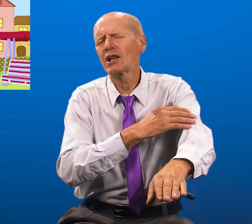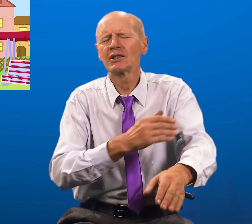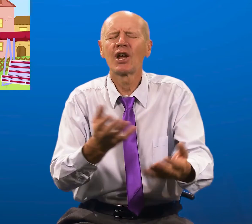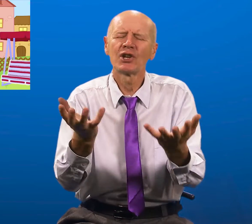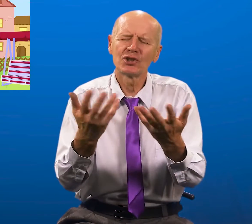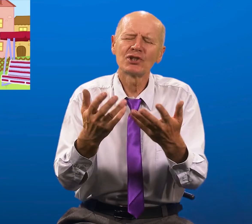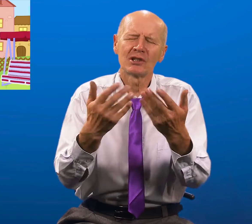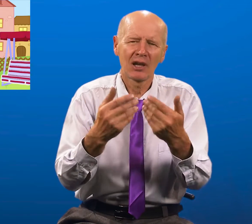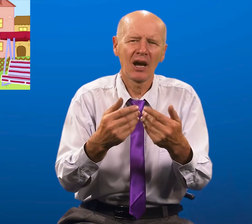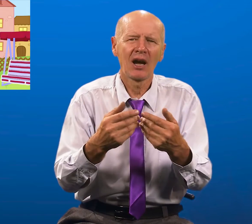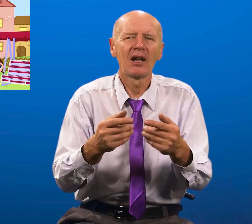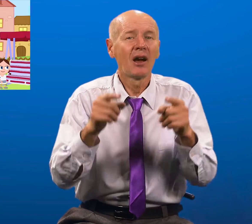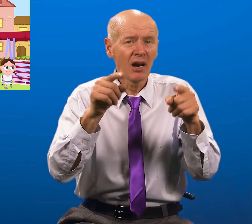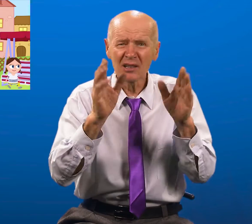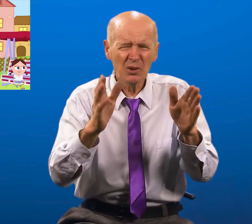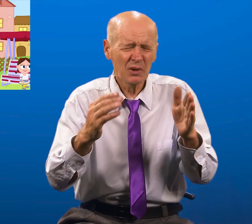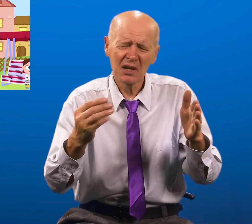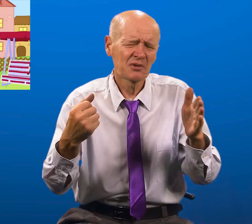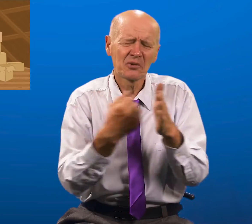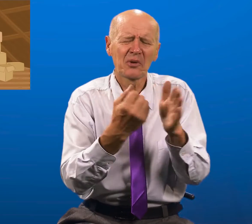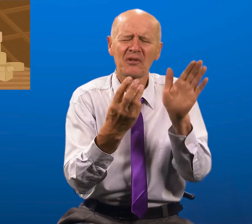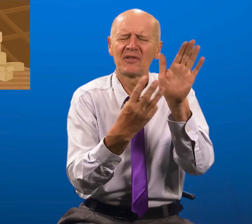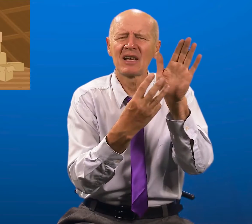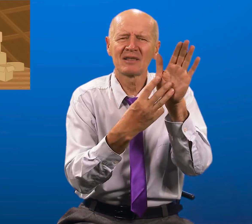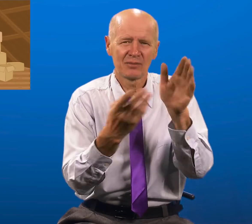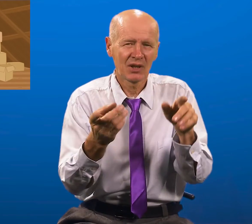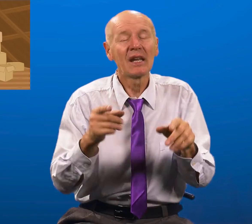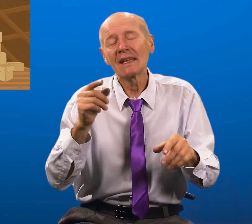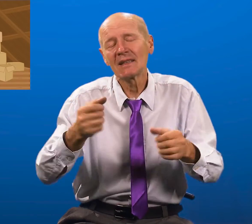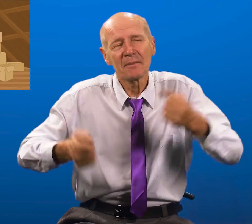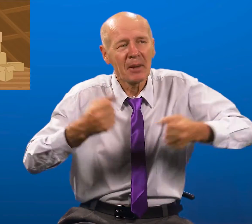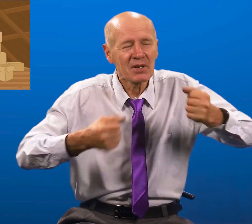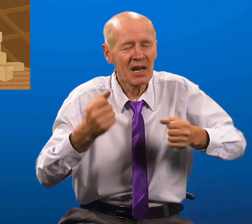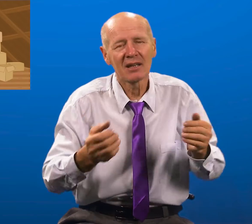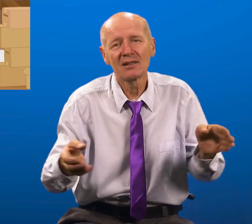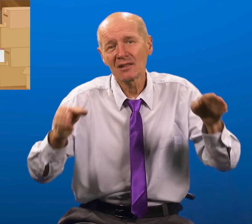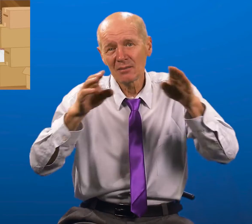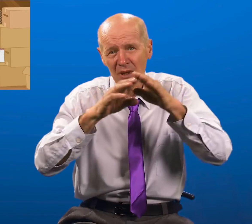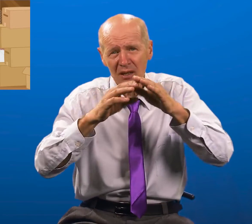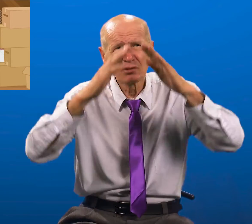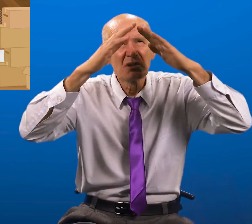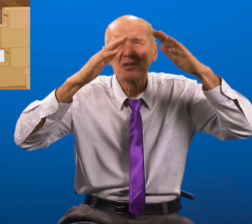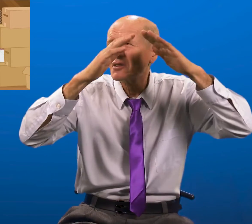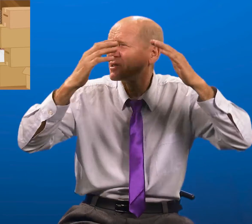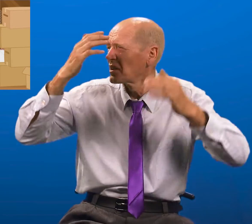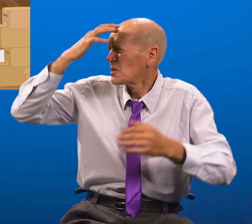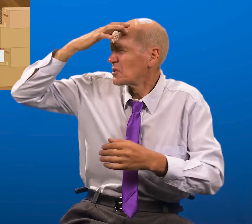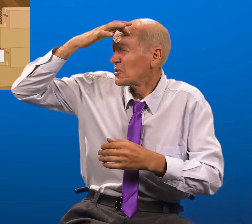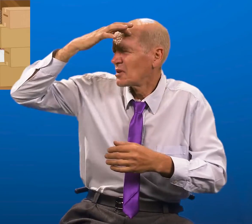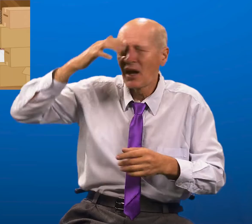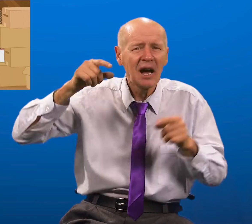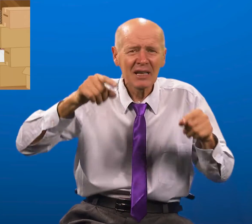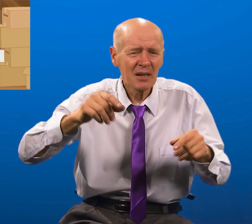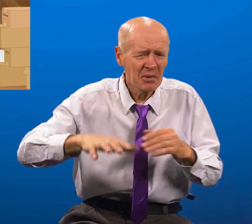спрятаться. Раз, два... Тима и Лёлик спрятались на чердаке. Зачем мы сюда залезли? Она